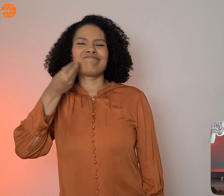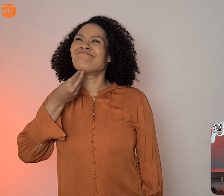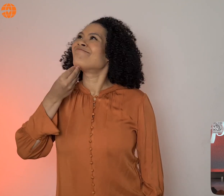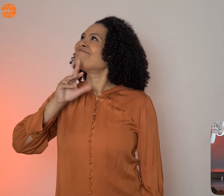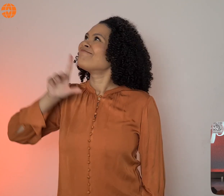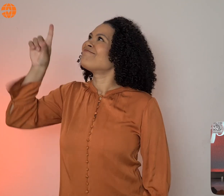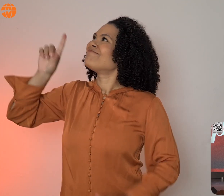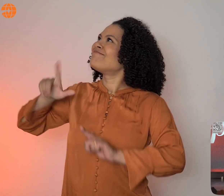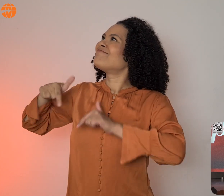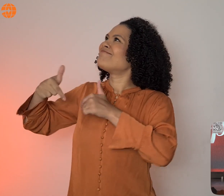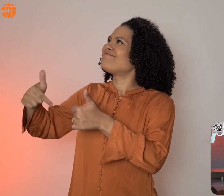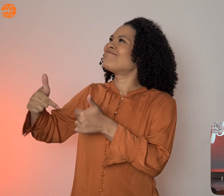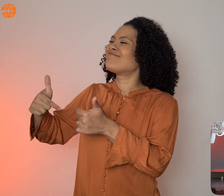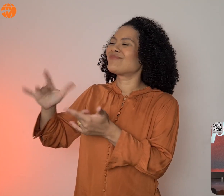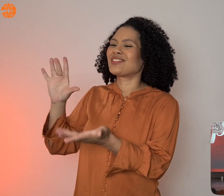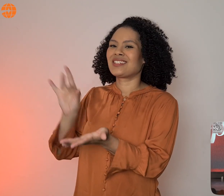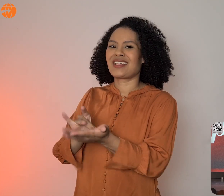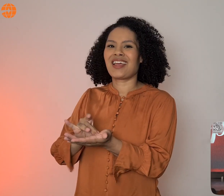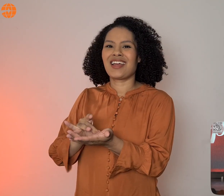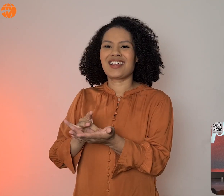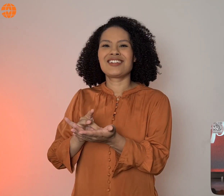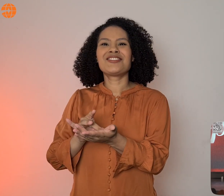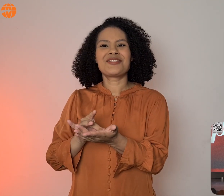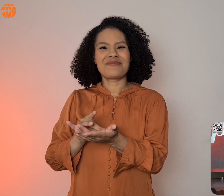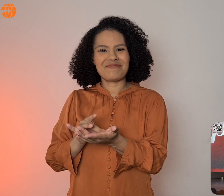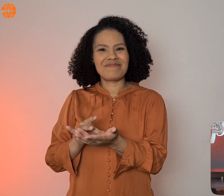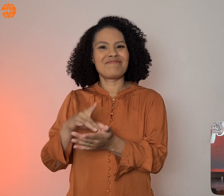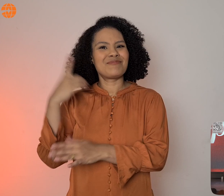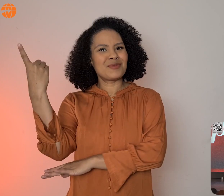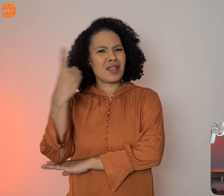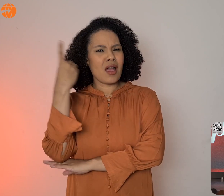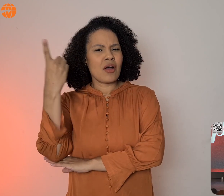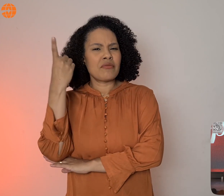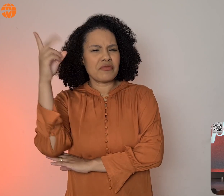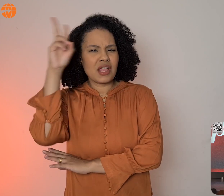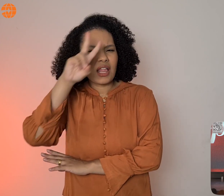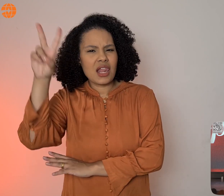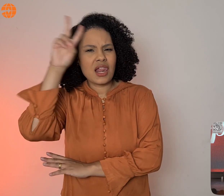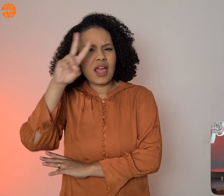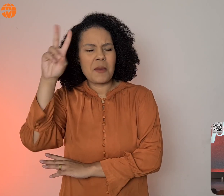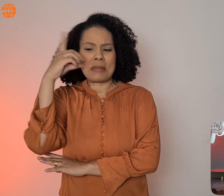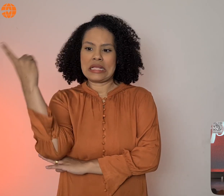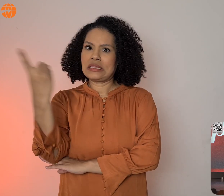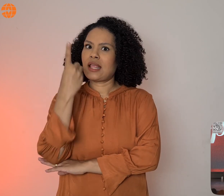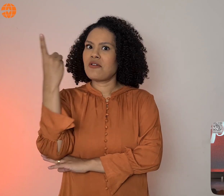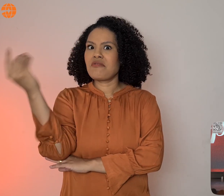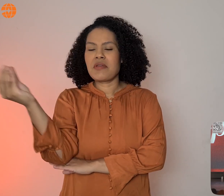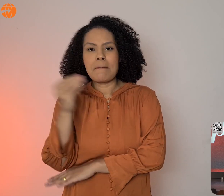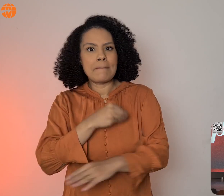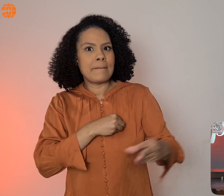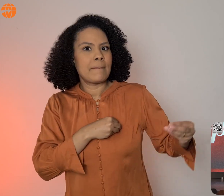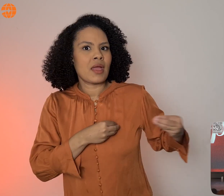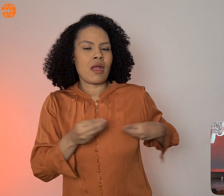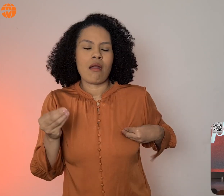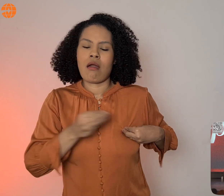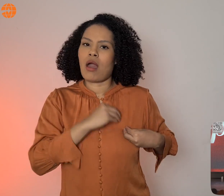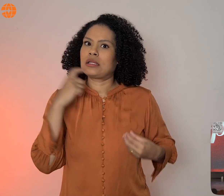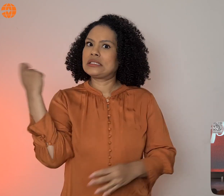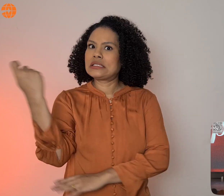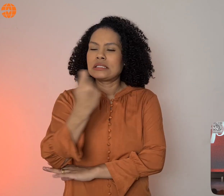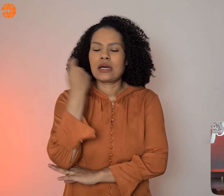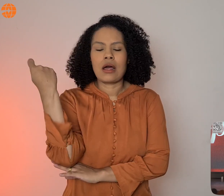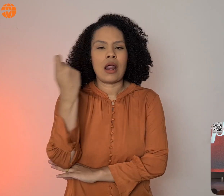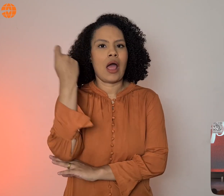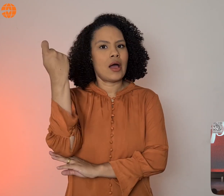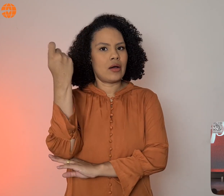Yes, and he had. Do you remember that David had committed great sins? E de fato ele experimentou. Você lembra que Davi cometeu grandes pecados?